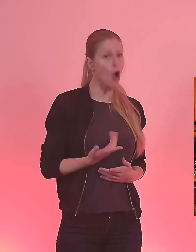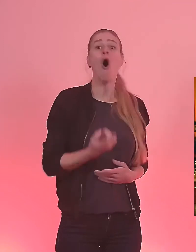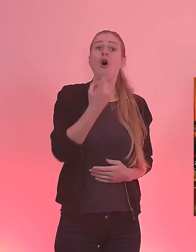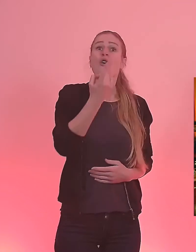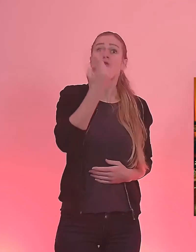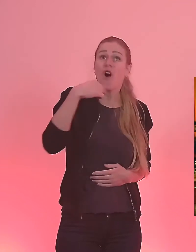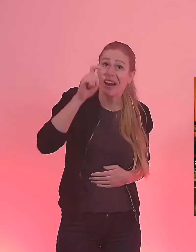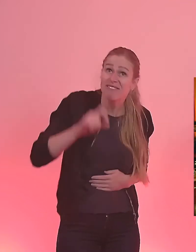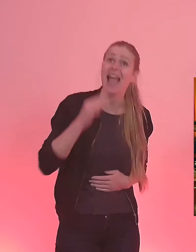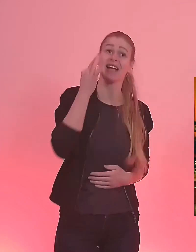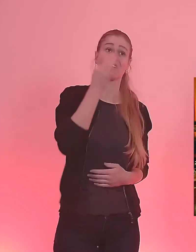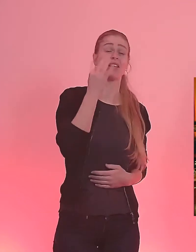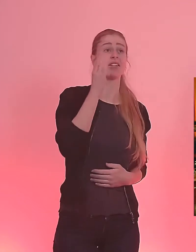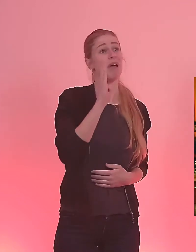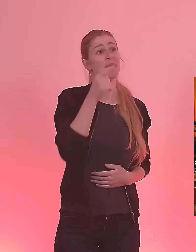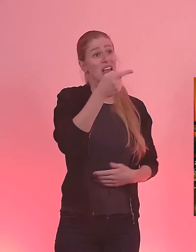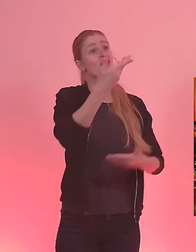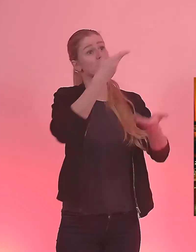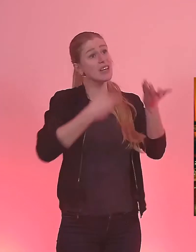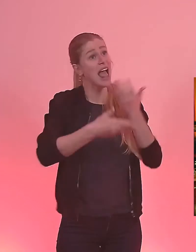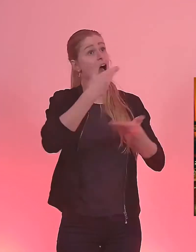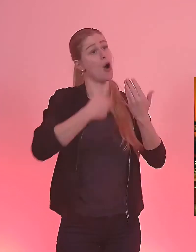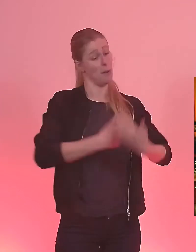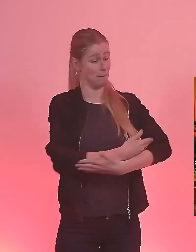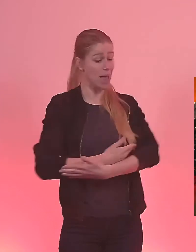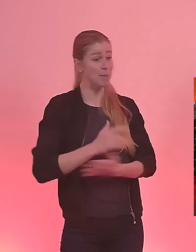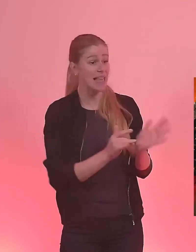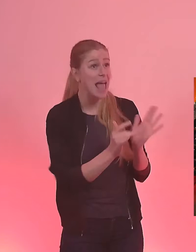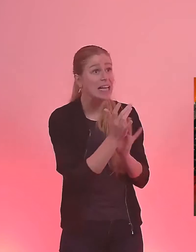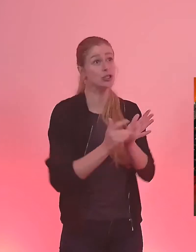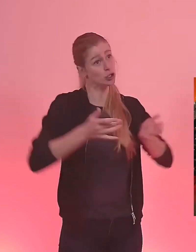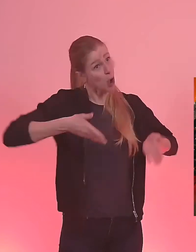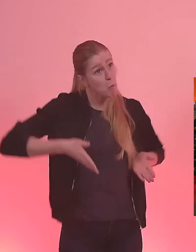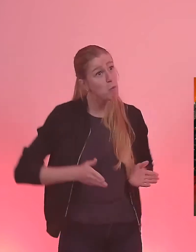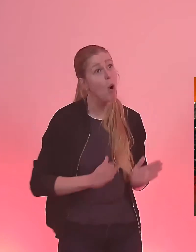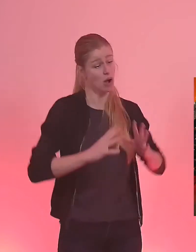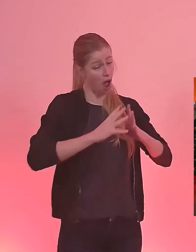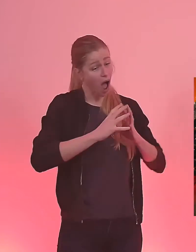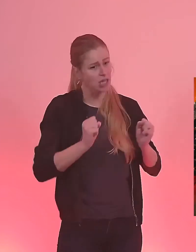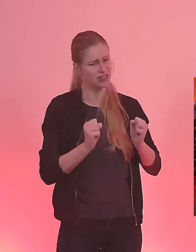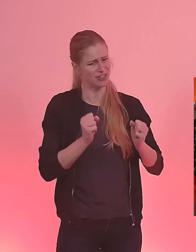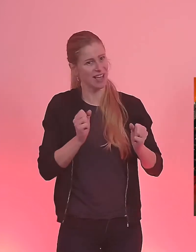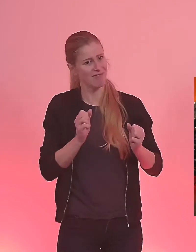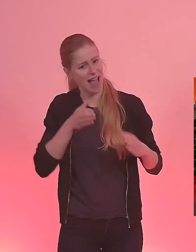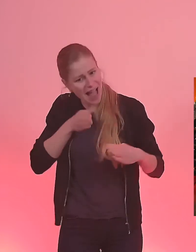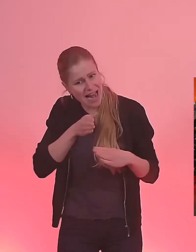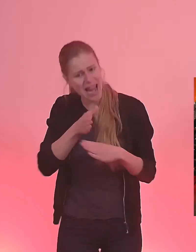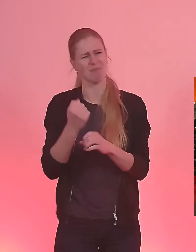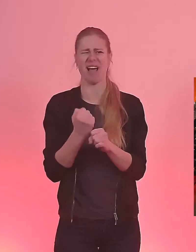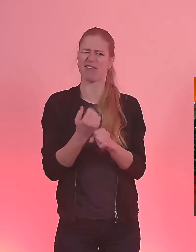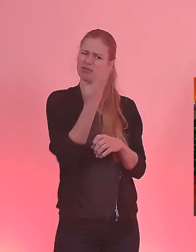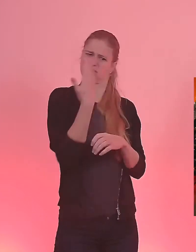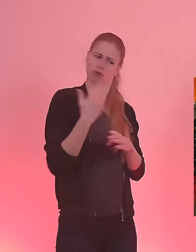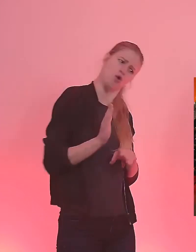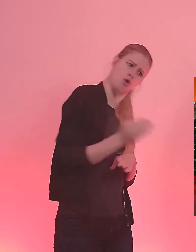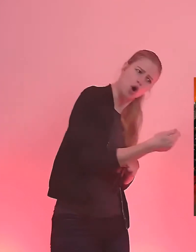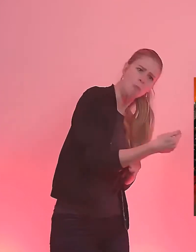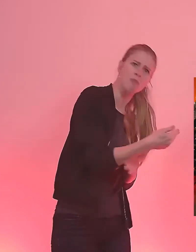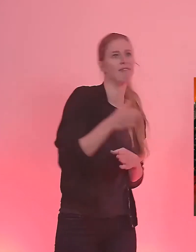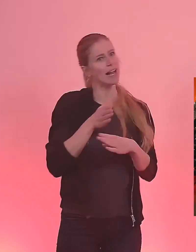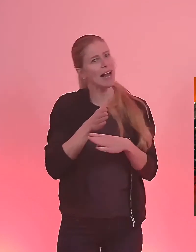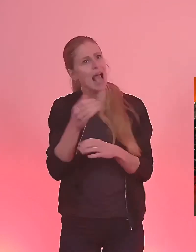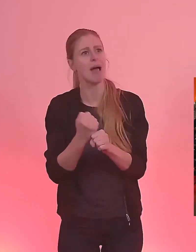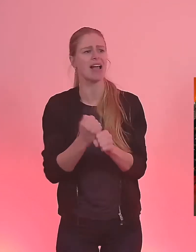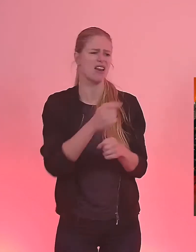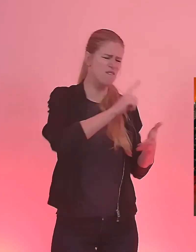Beppie, vertelde jij dat baby Jezus geboren wordt... om alles weer recht te maken, wat krom was... en alle verkeerde dingen weg te halen.